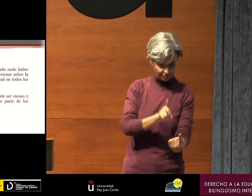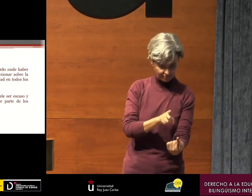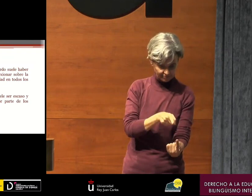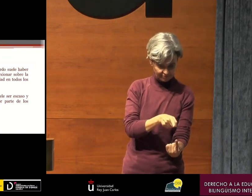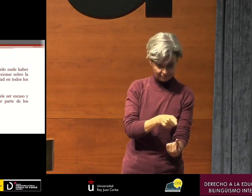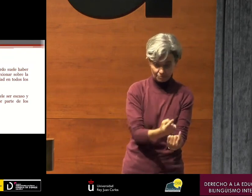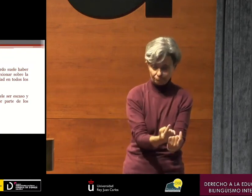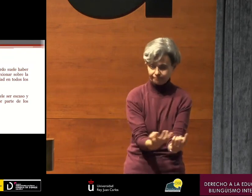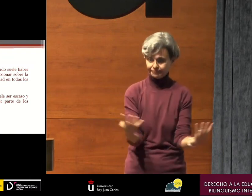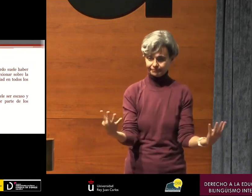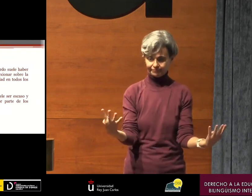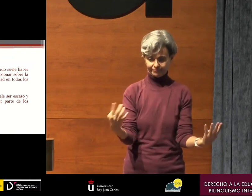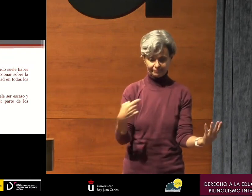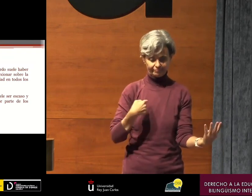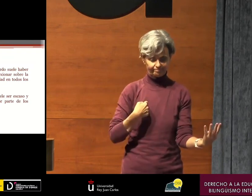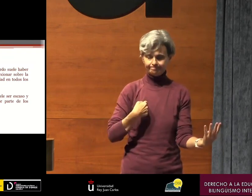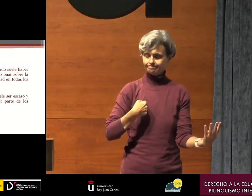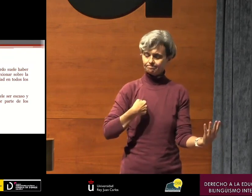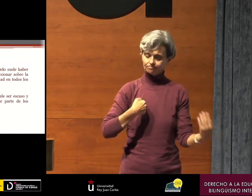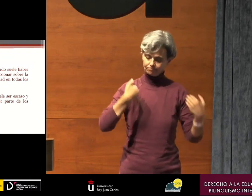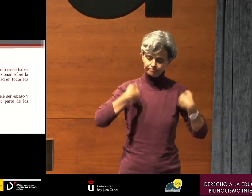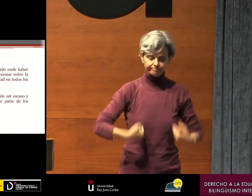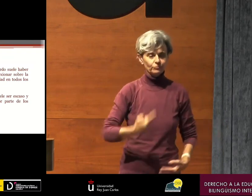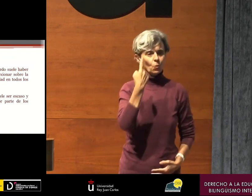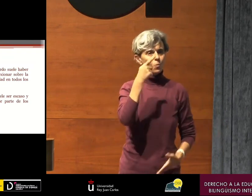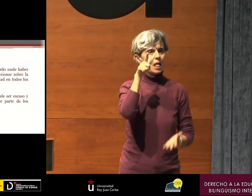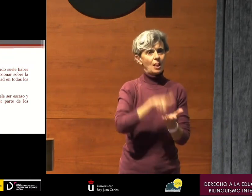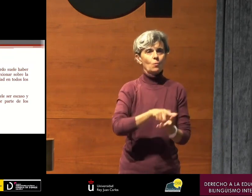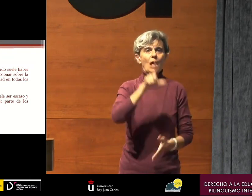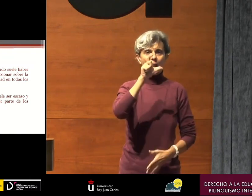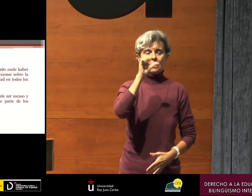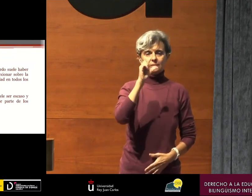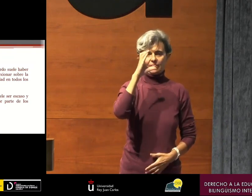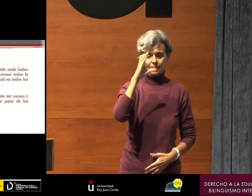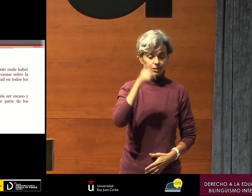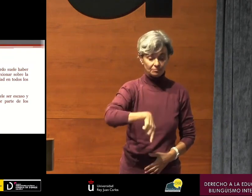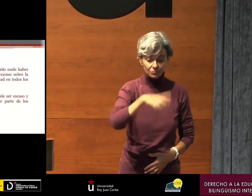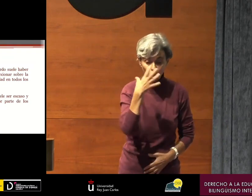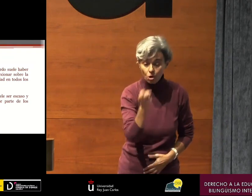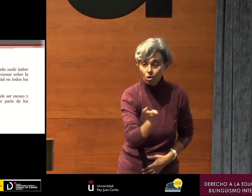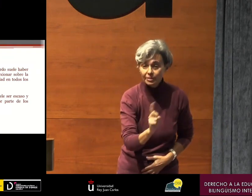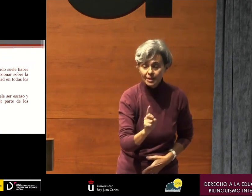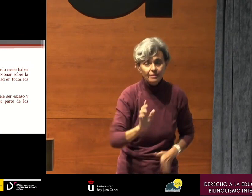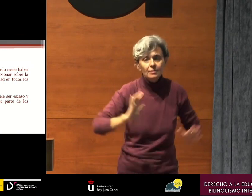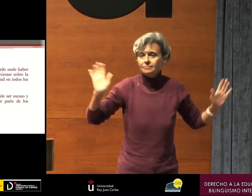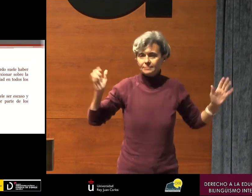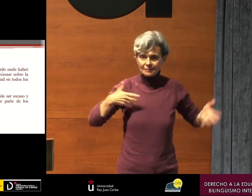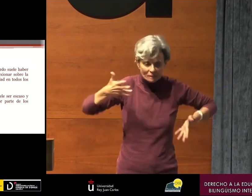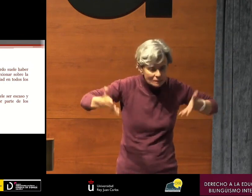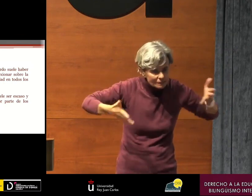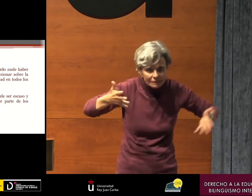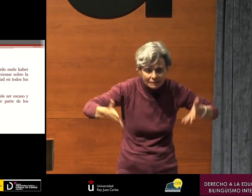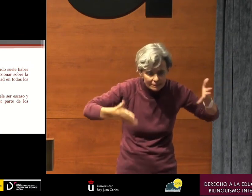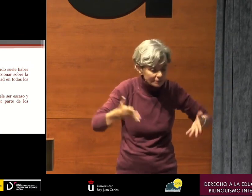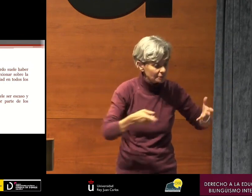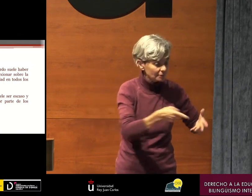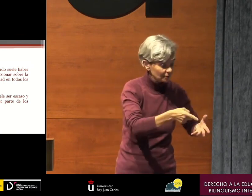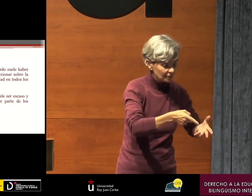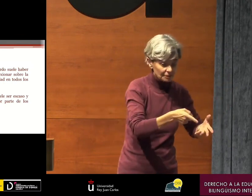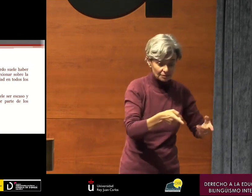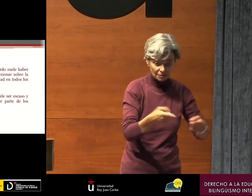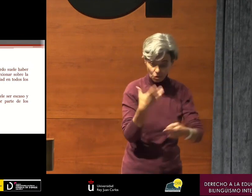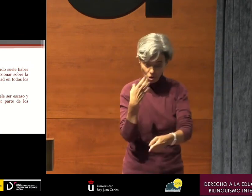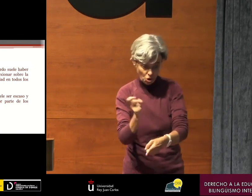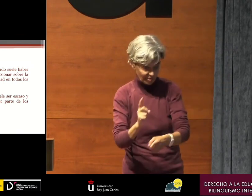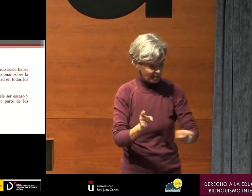atención, para utilizarla como puente de comunicación con el alumnado? ¿Debo de definirme hacia esa lengua a pesar